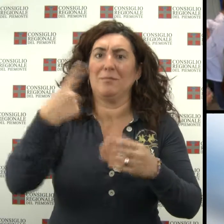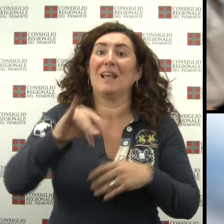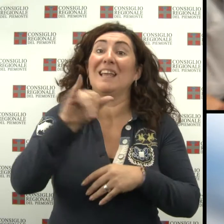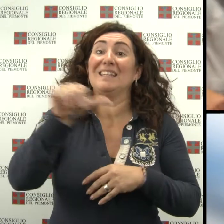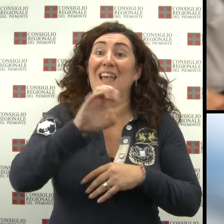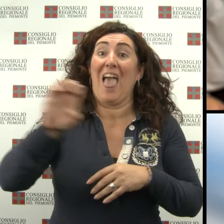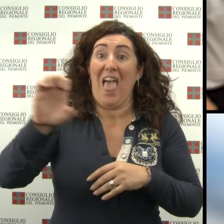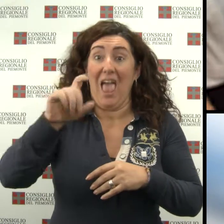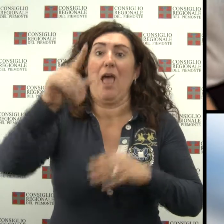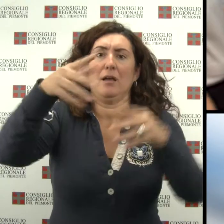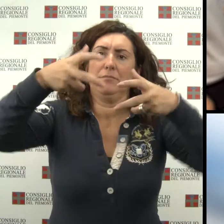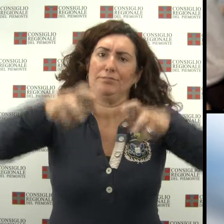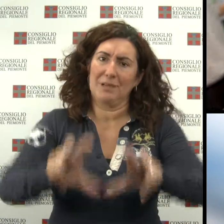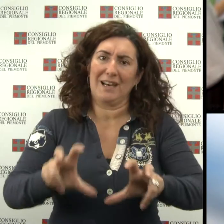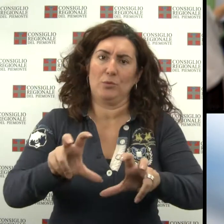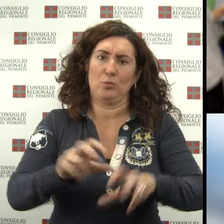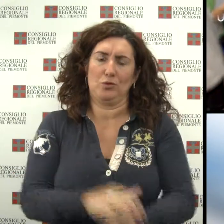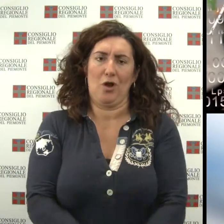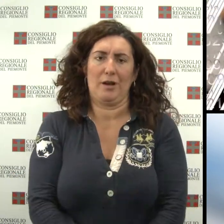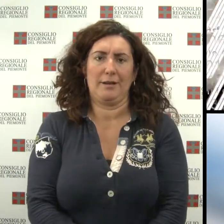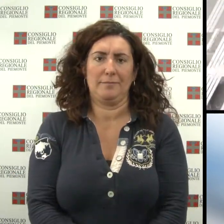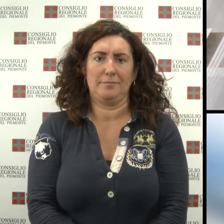ISEE previsto in precedenza.